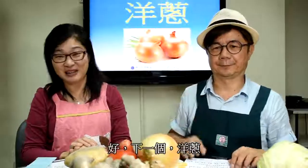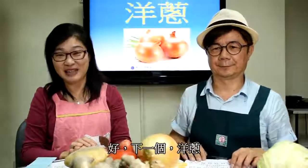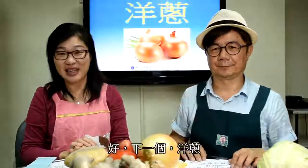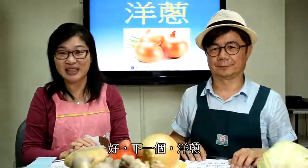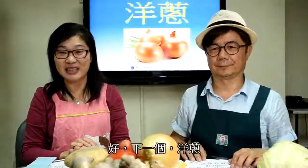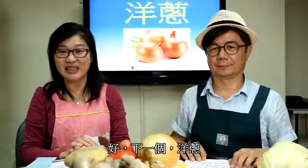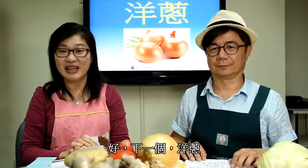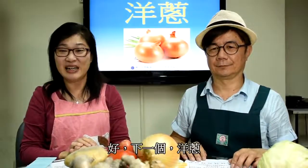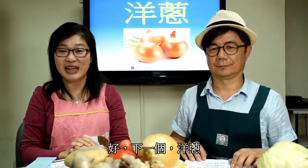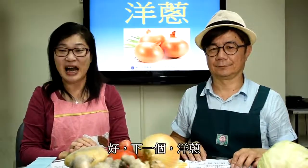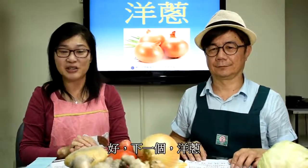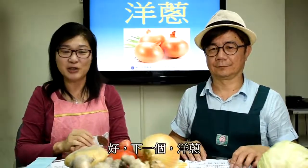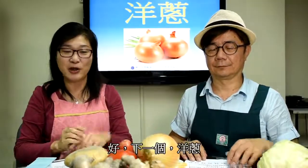一个洋葱，